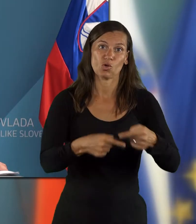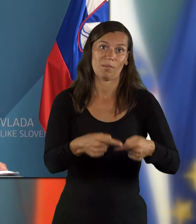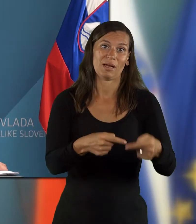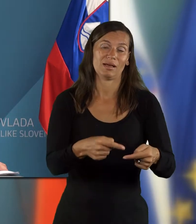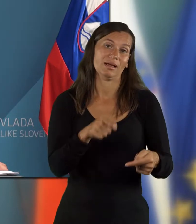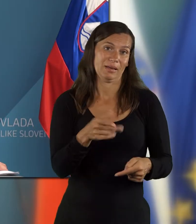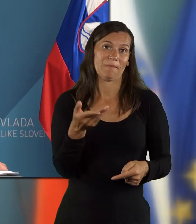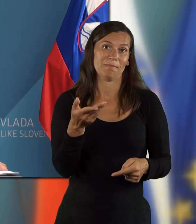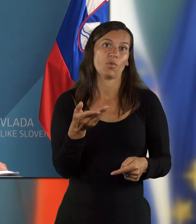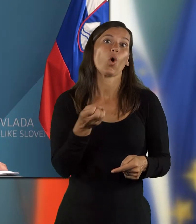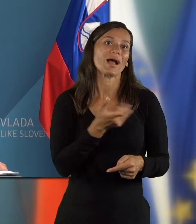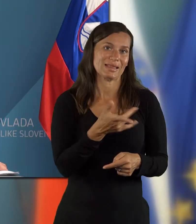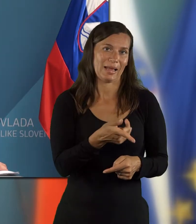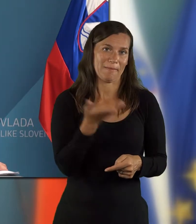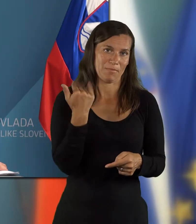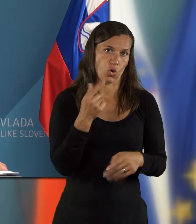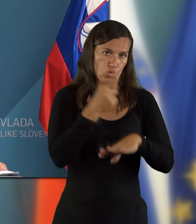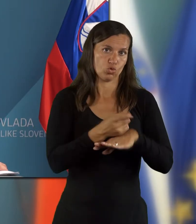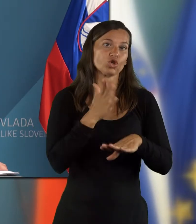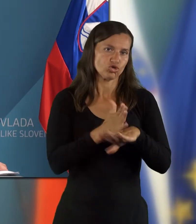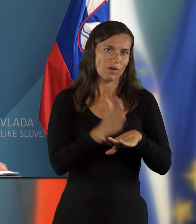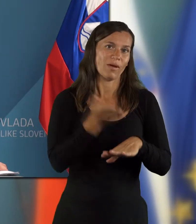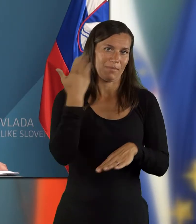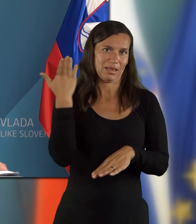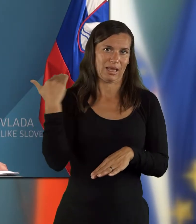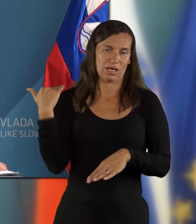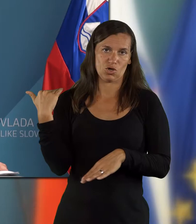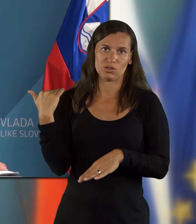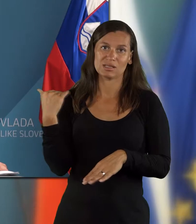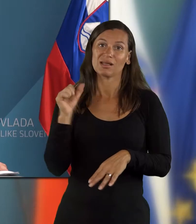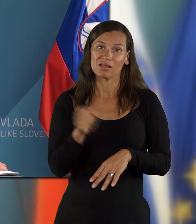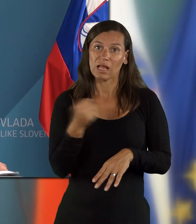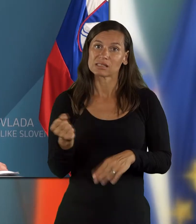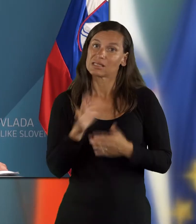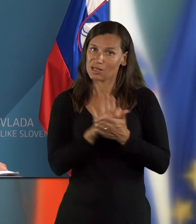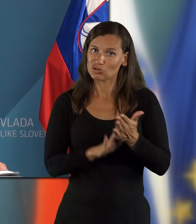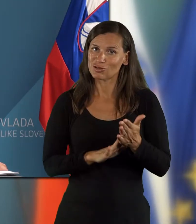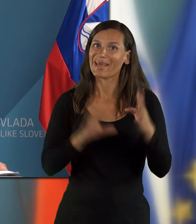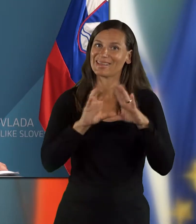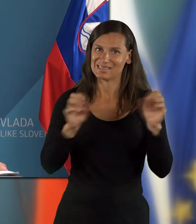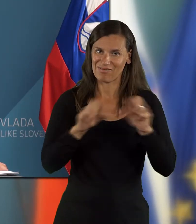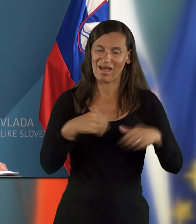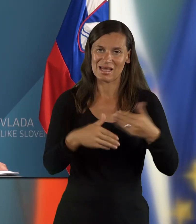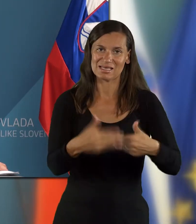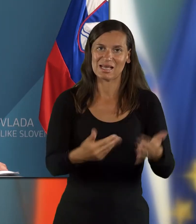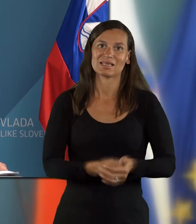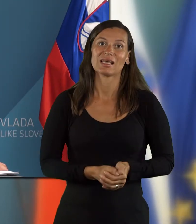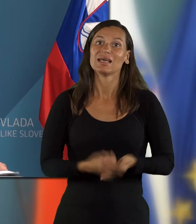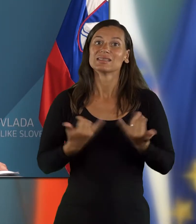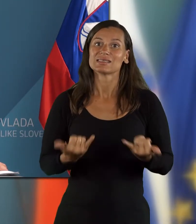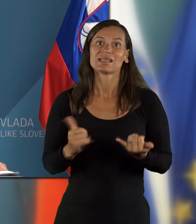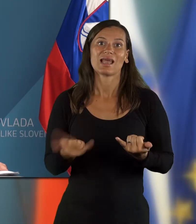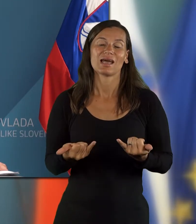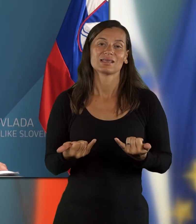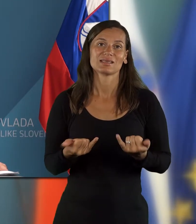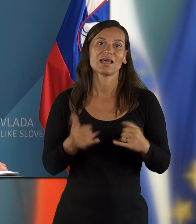prodajni postopek, o katerem je bilo odločeno že v preteklosti, dejansko začne izvajati